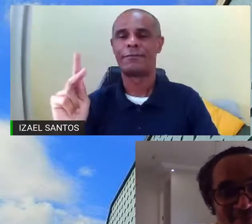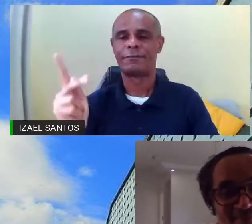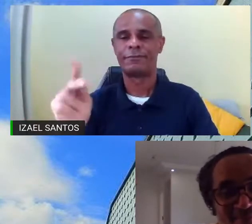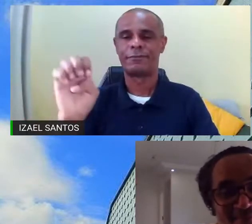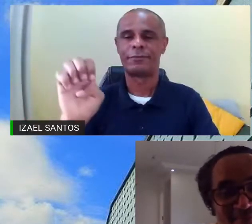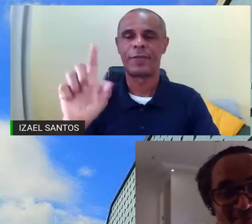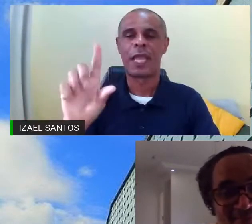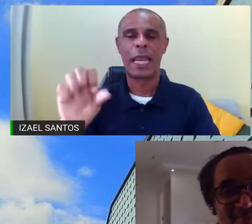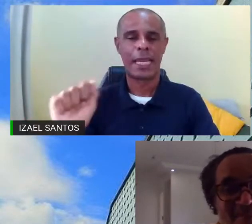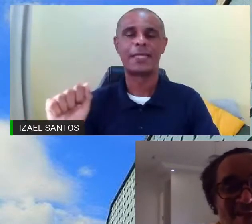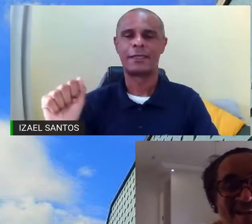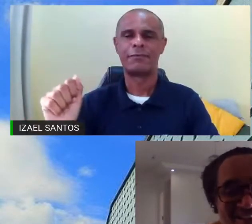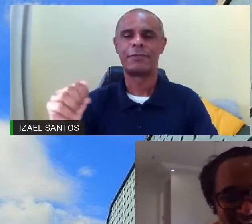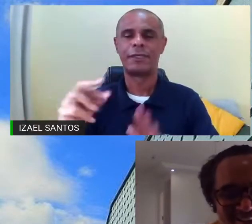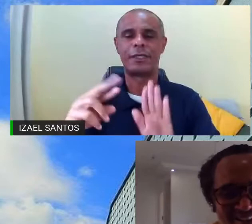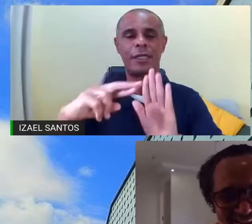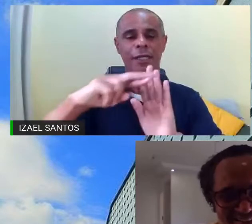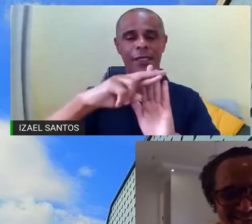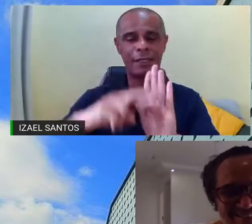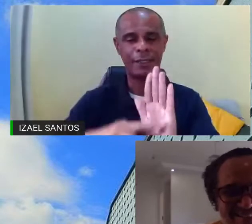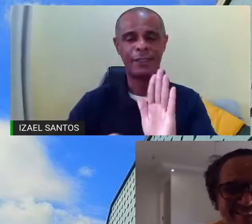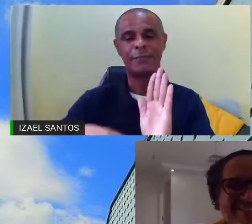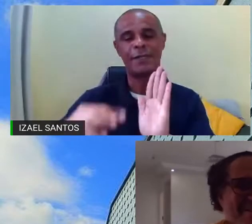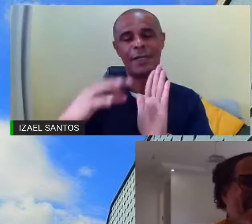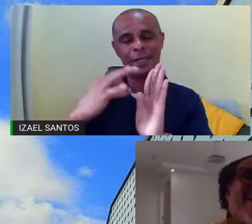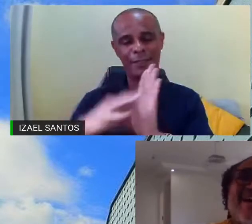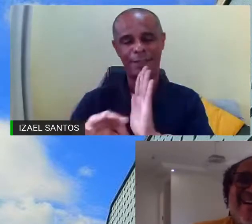deve estar muito realizada.